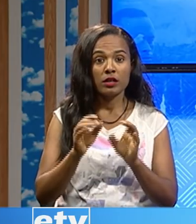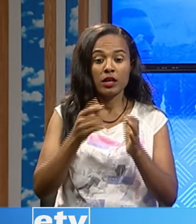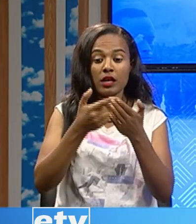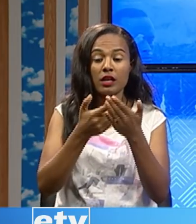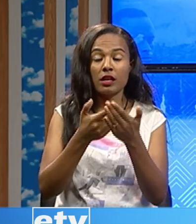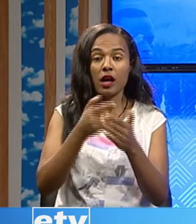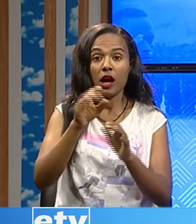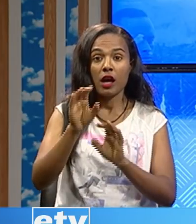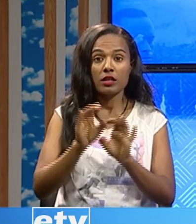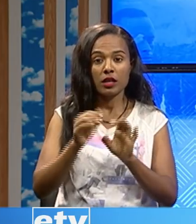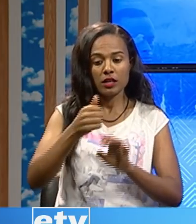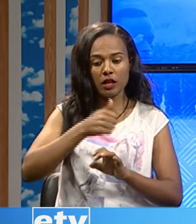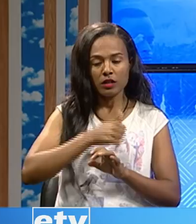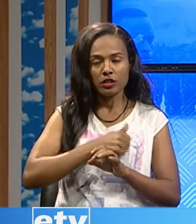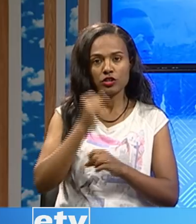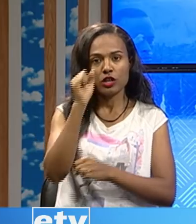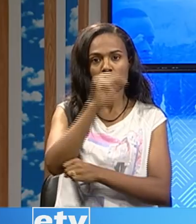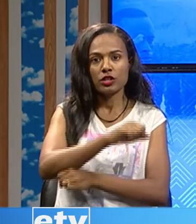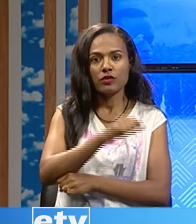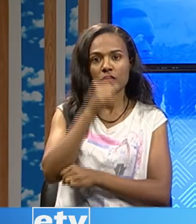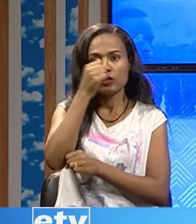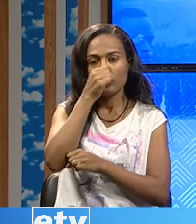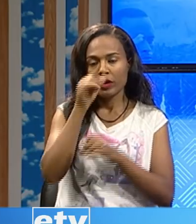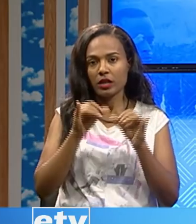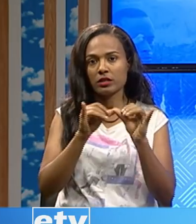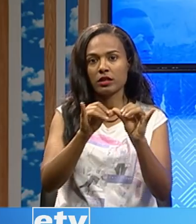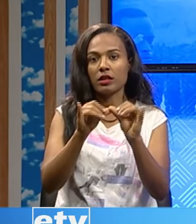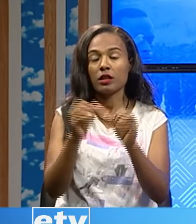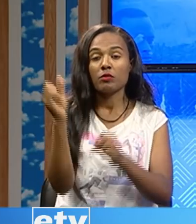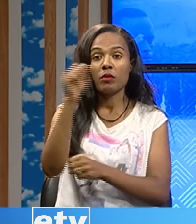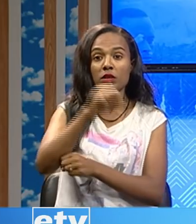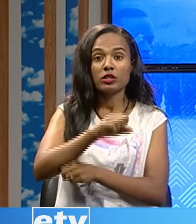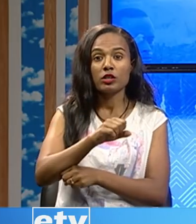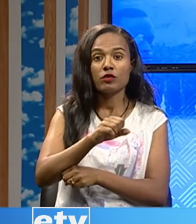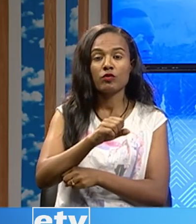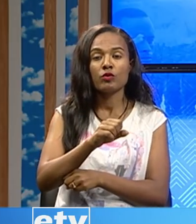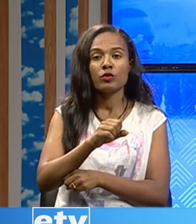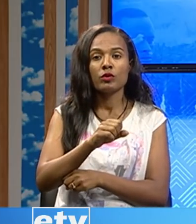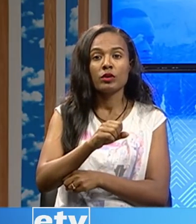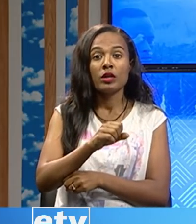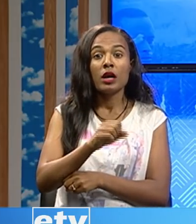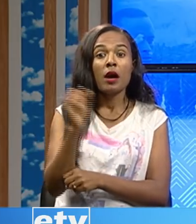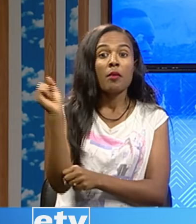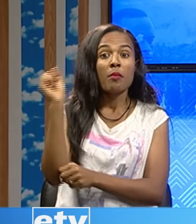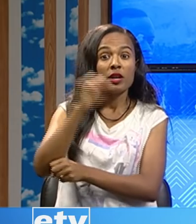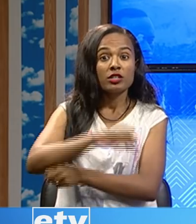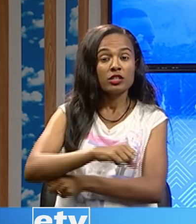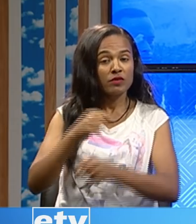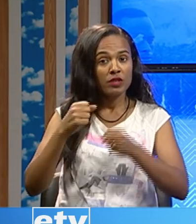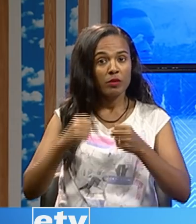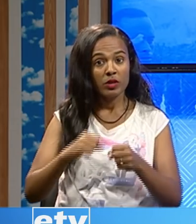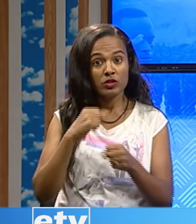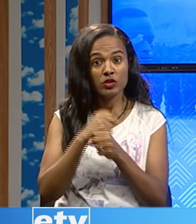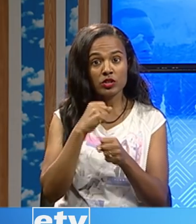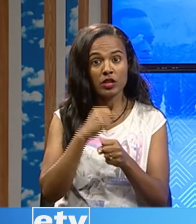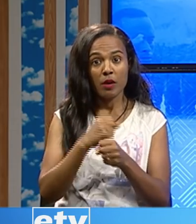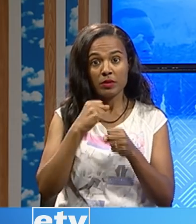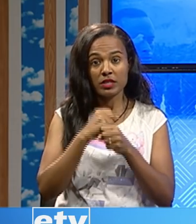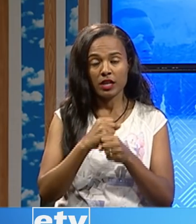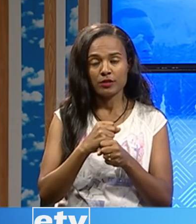እሱሱን አርገን ጥላታችን አሸንፈን ኢትዮጵያን አስቀጥላለን። በማሸነፉ ጉዳይ ምንም ብዙ ስጋት የለም። ማሸነፍ የሚያስችል ስራ ለማስራት ግን